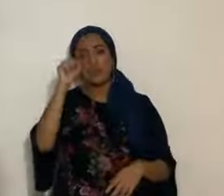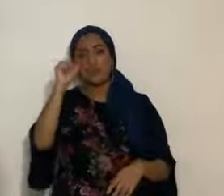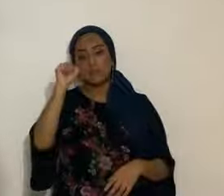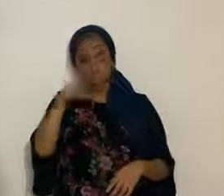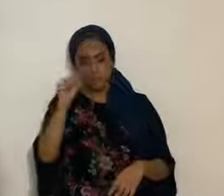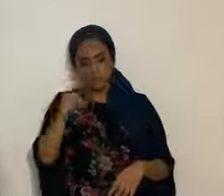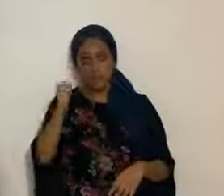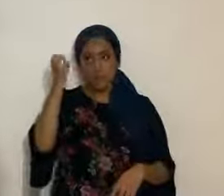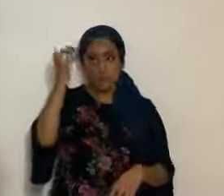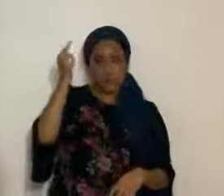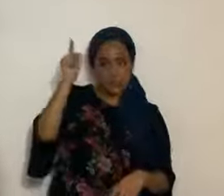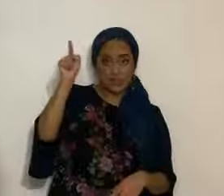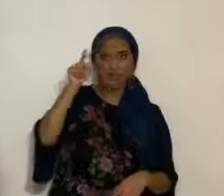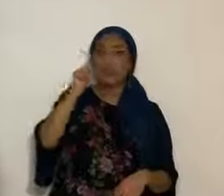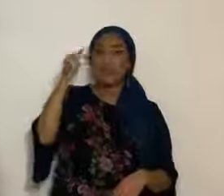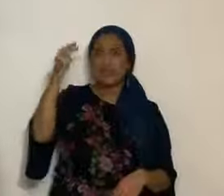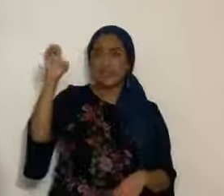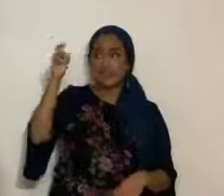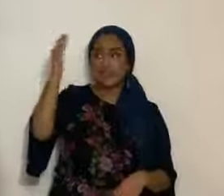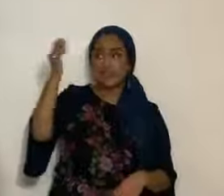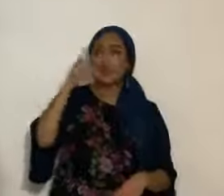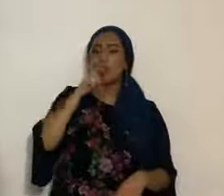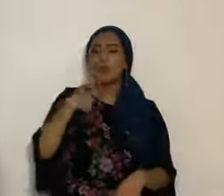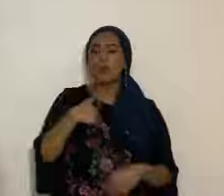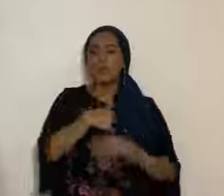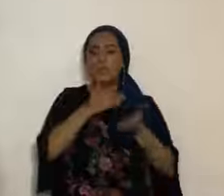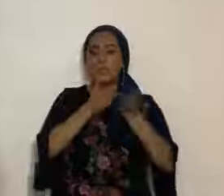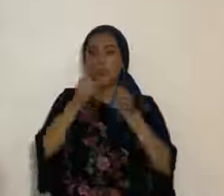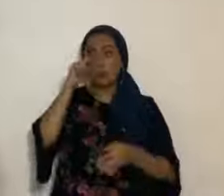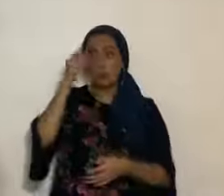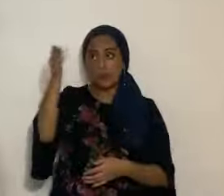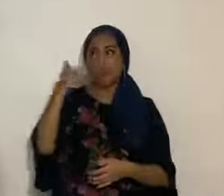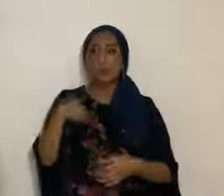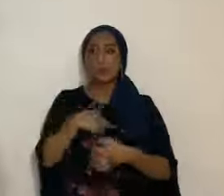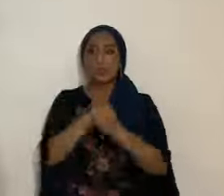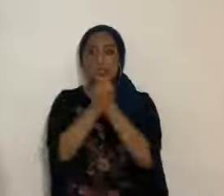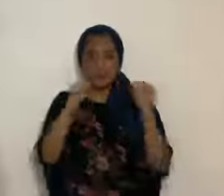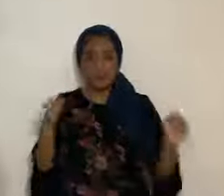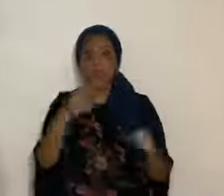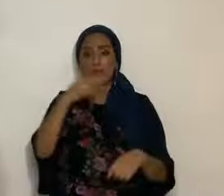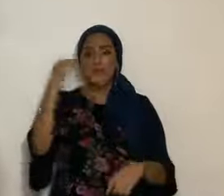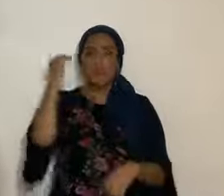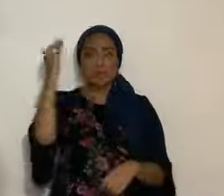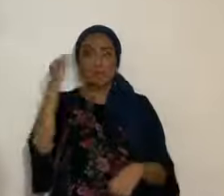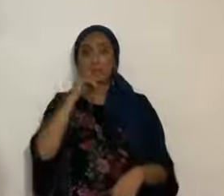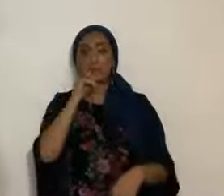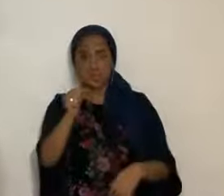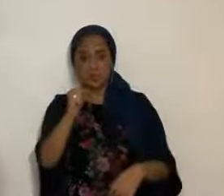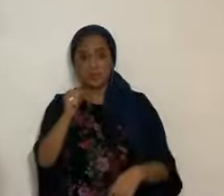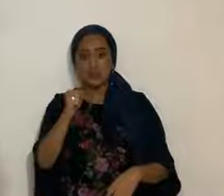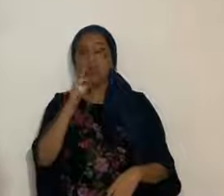a Él es a quien servimos, por Él es quien fuimos redimidos, y Él es ciertamente quien día a